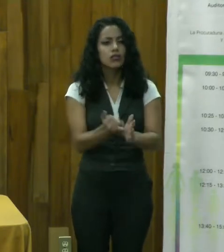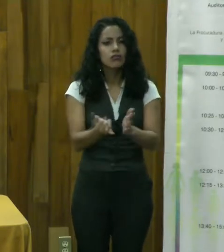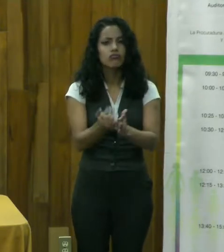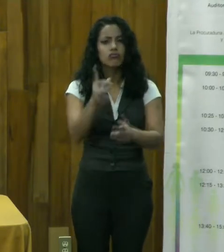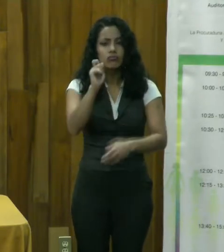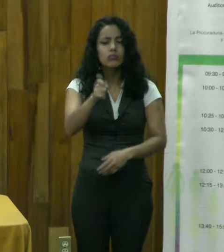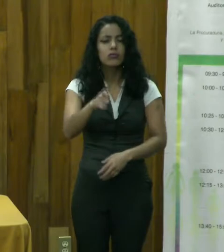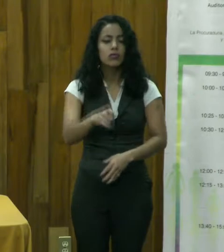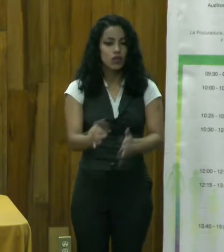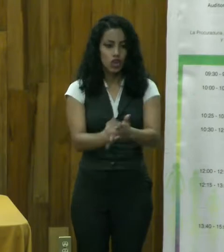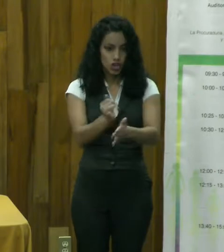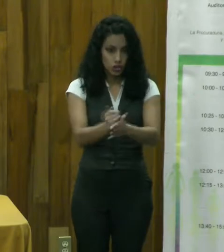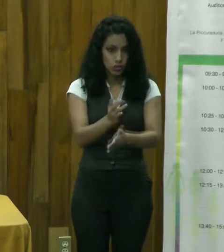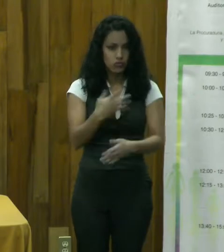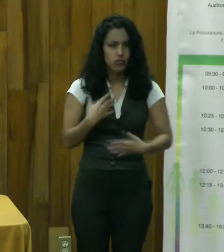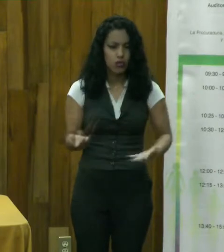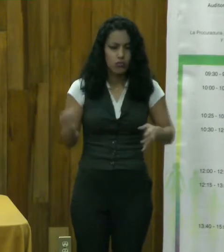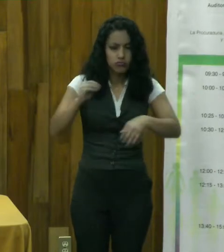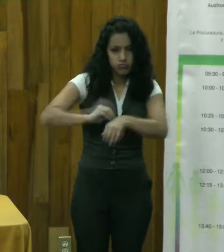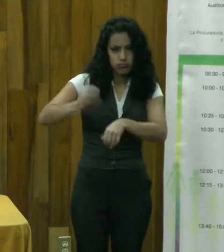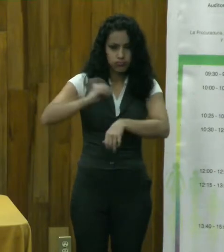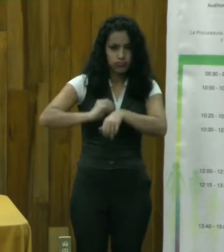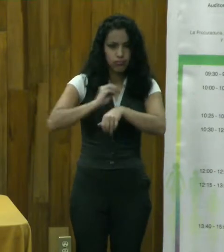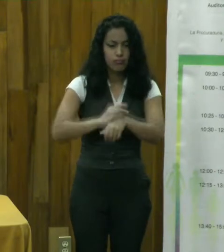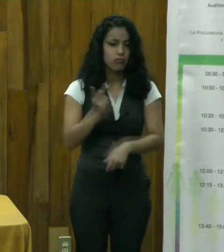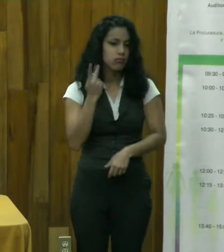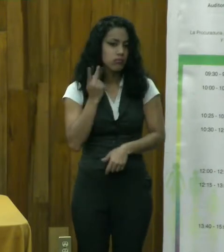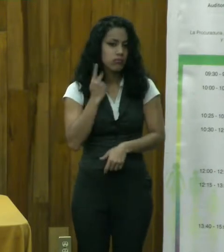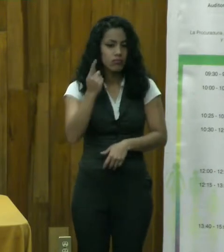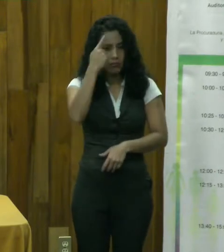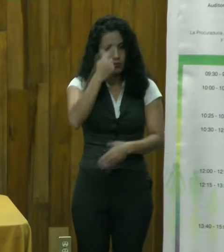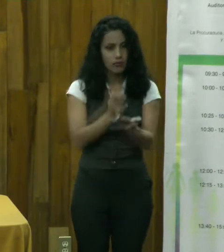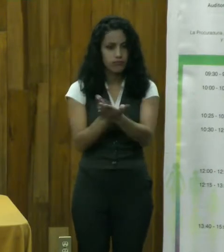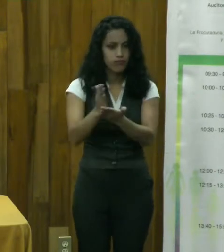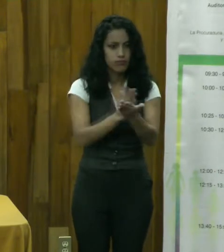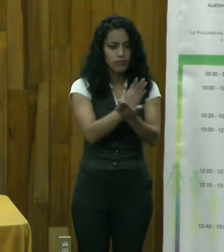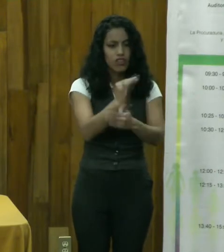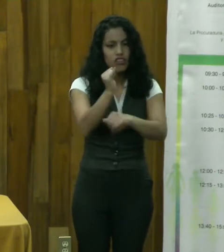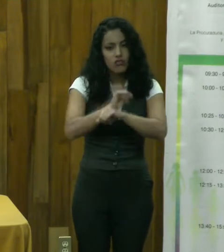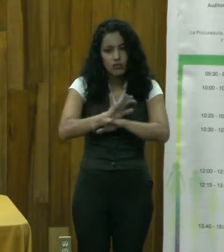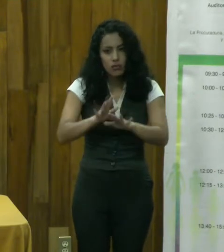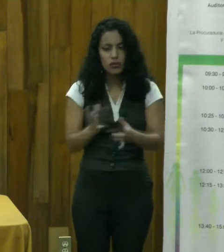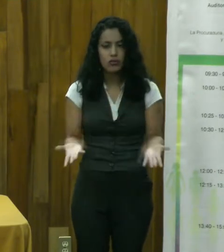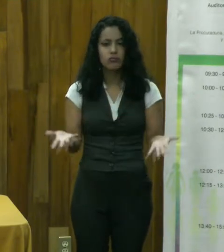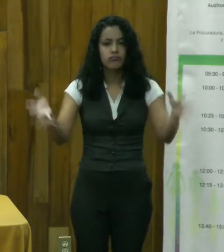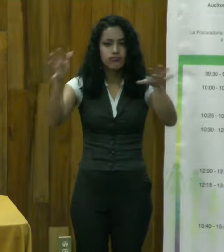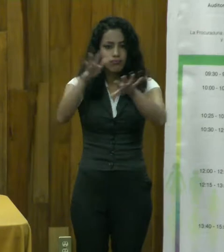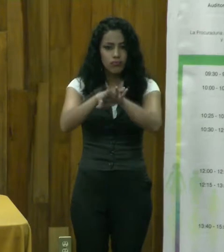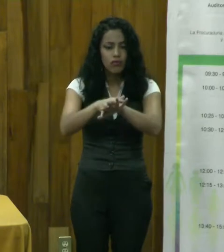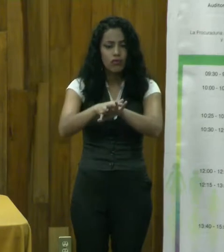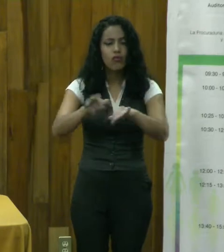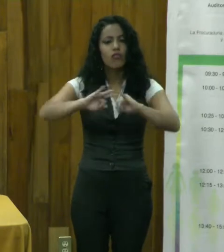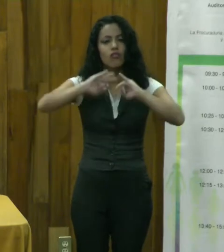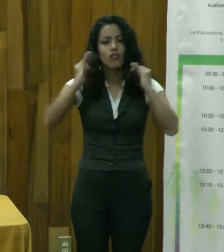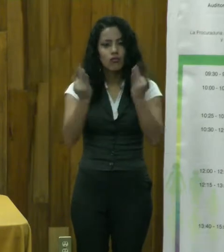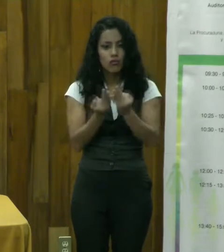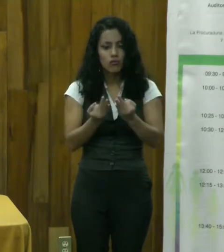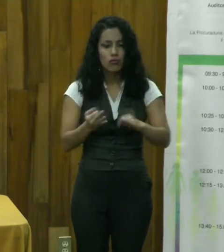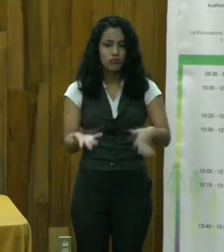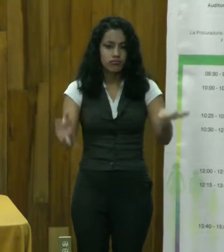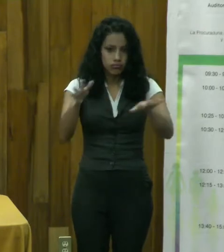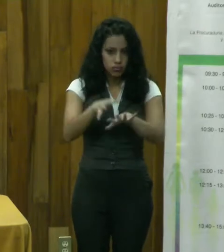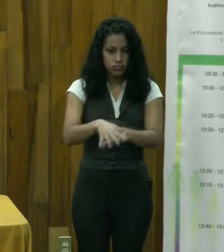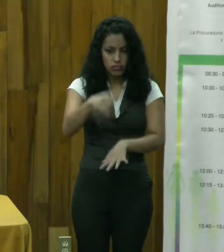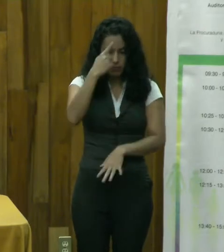para garantizar el acceso a la información de manera incluyente y estoy